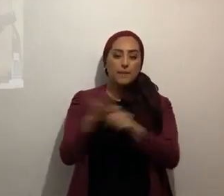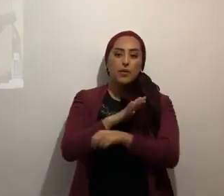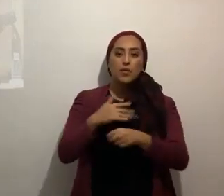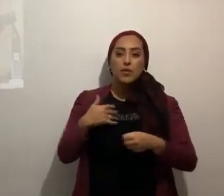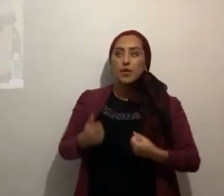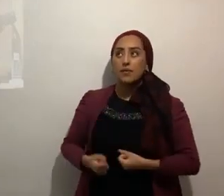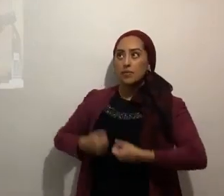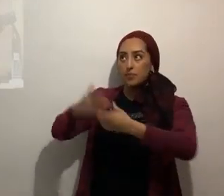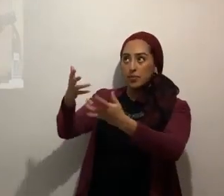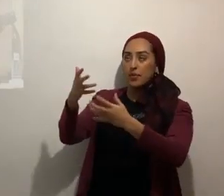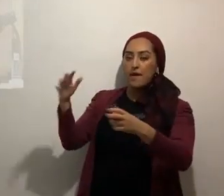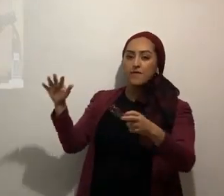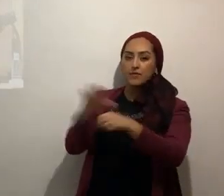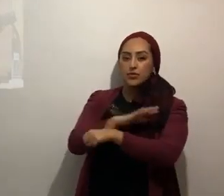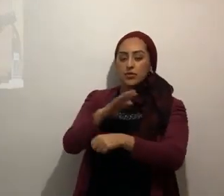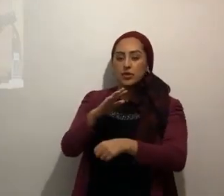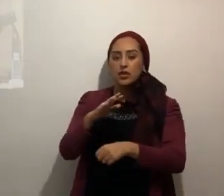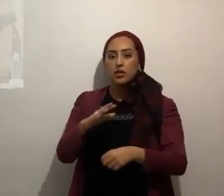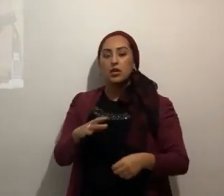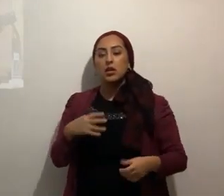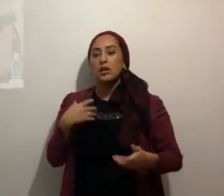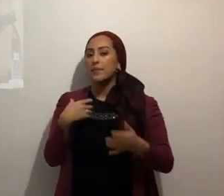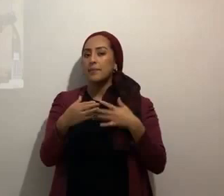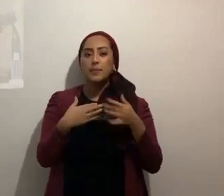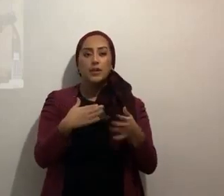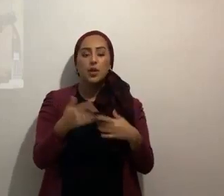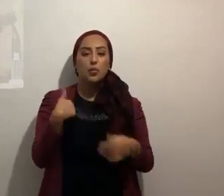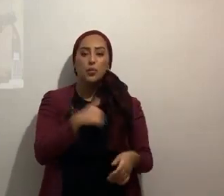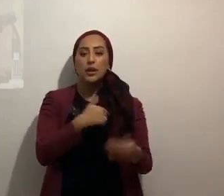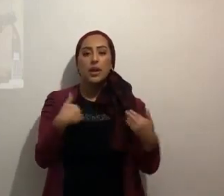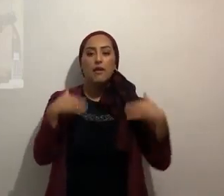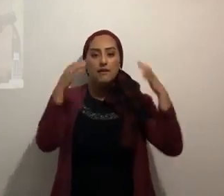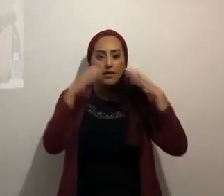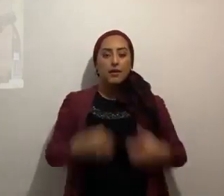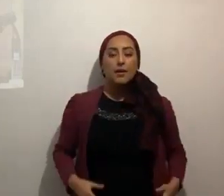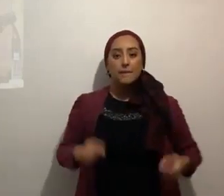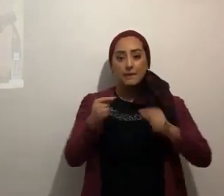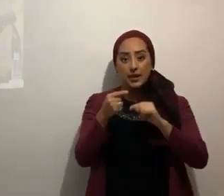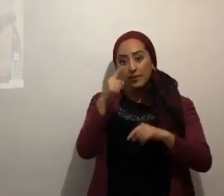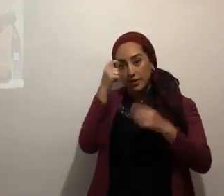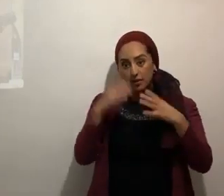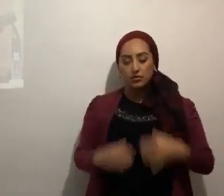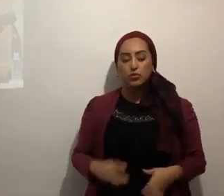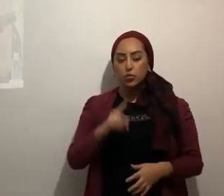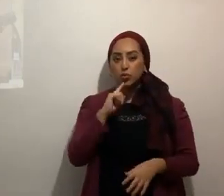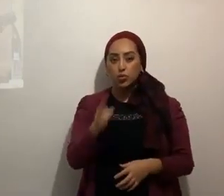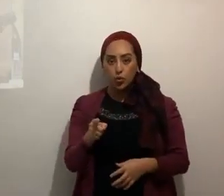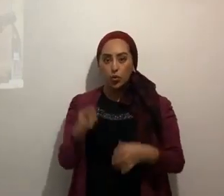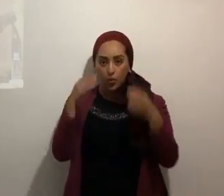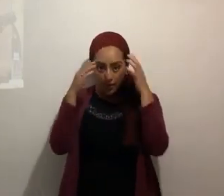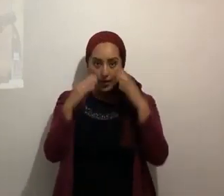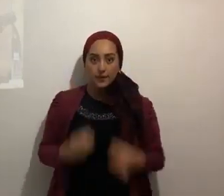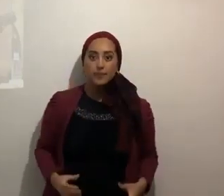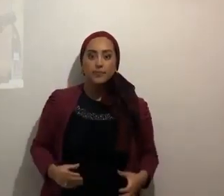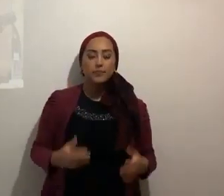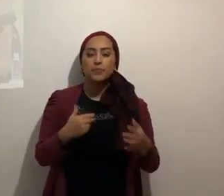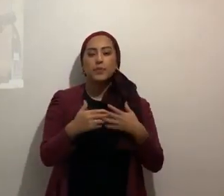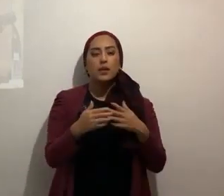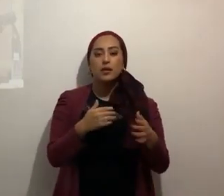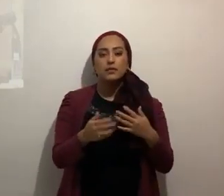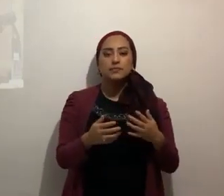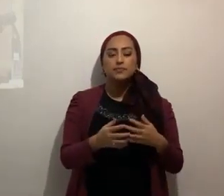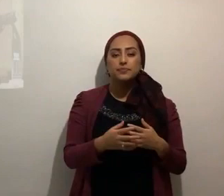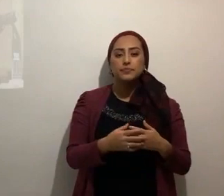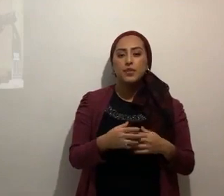Yahshua totalmente, entonces aunque tengamos dolor físico, porque el cuerpo es real,